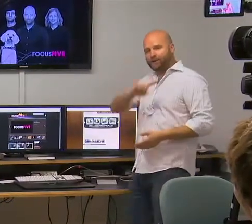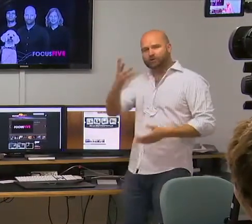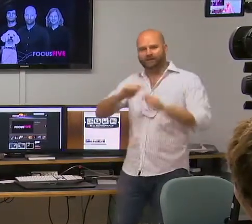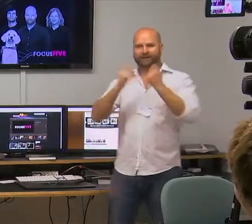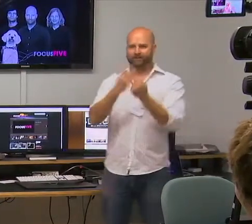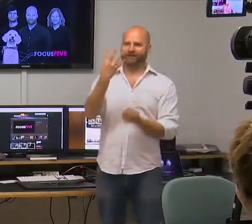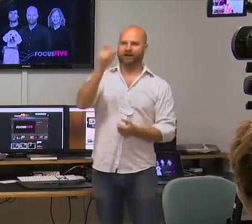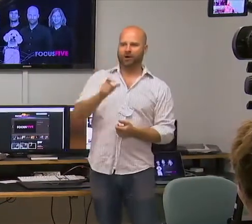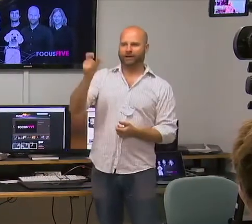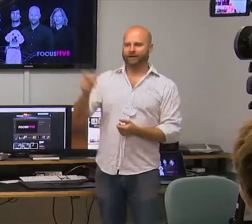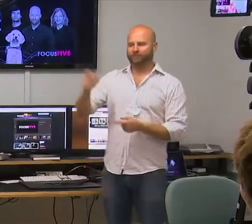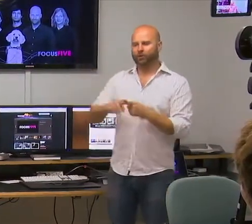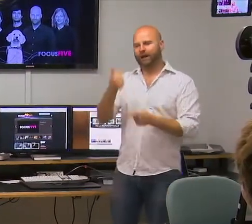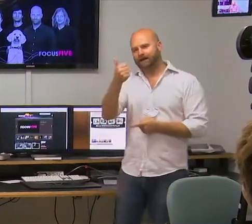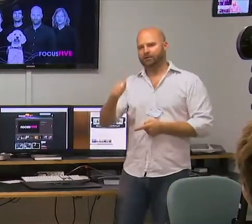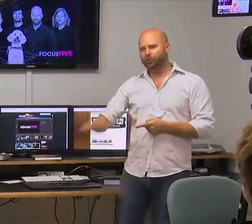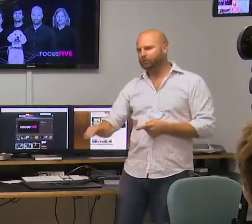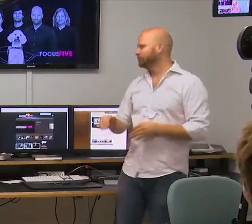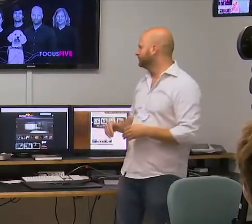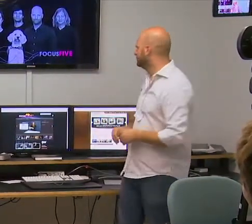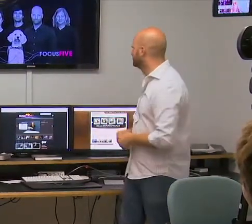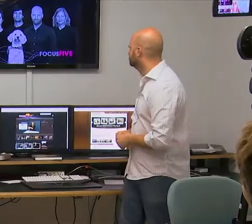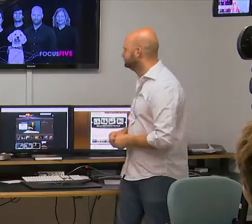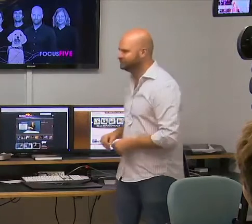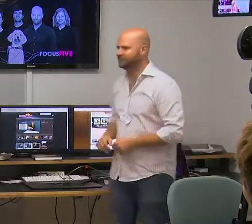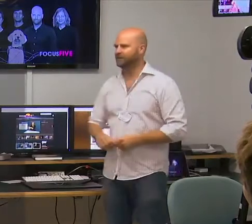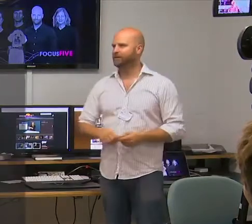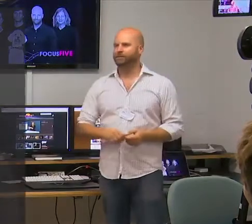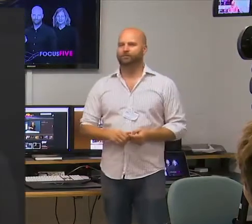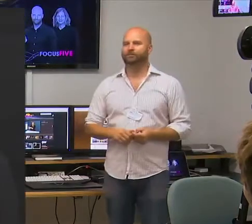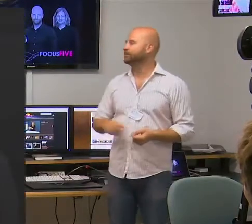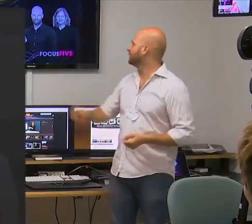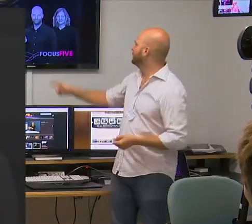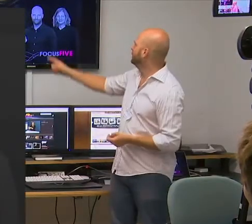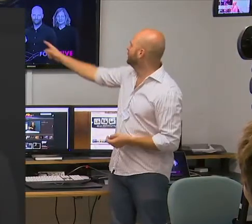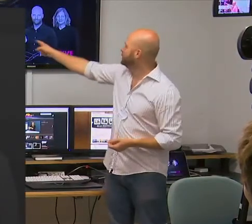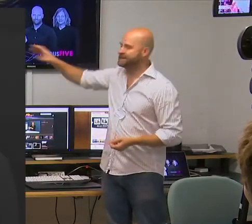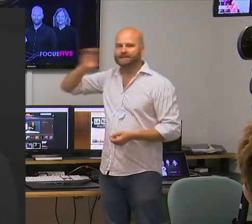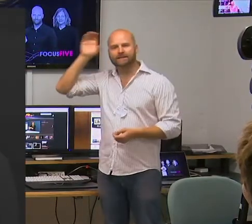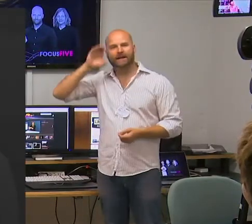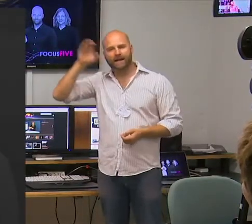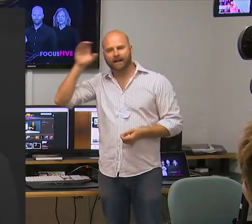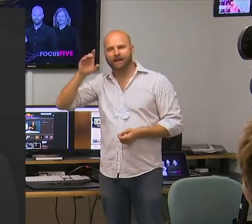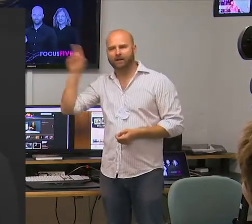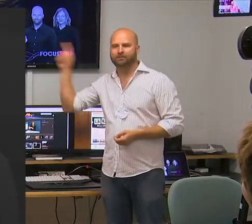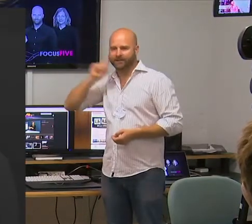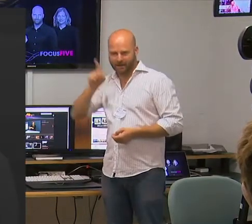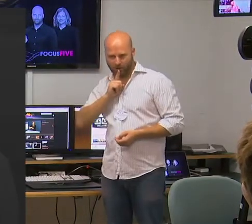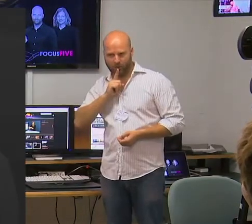jetzt möchte ich noch das Team vorstellen. Also es besteht aus 4 Menschen und einem Hund. Das ist Cyril.